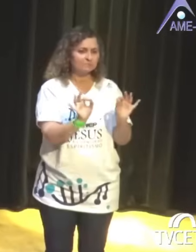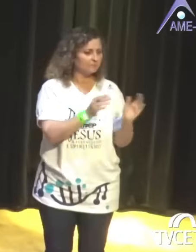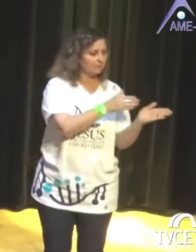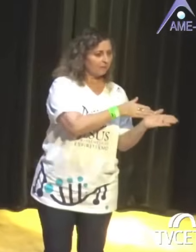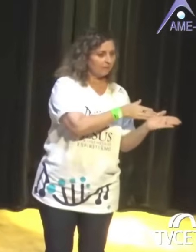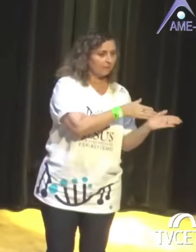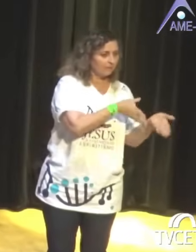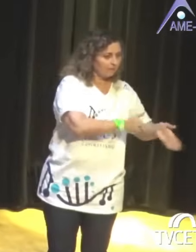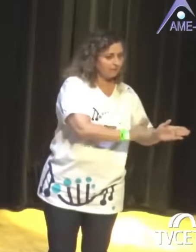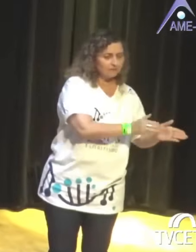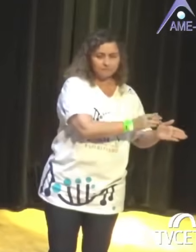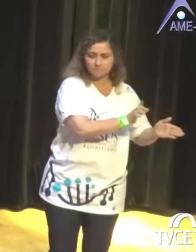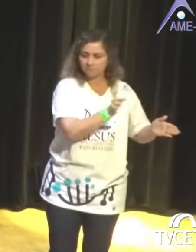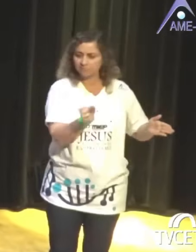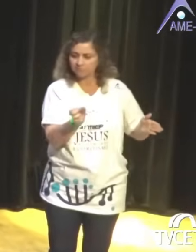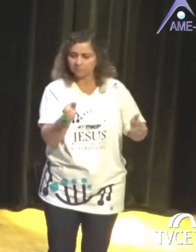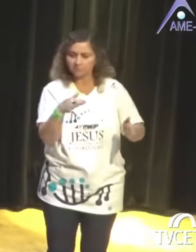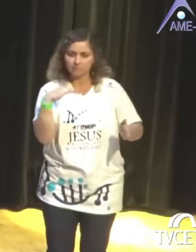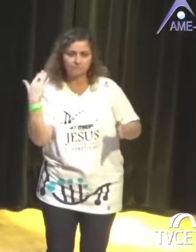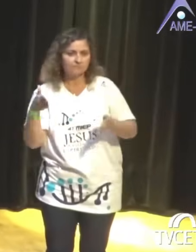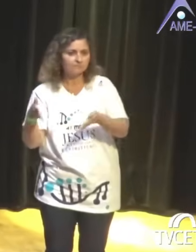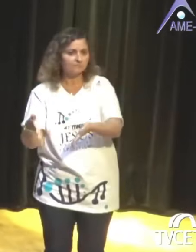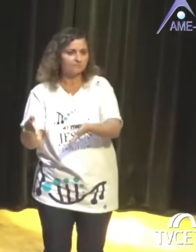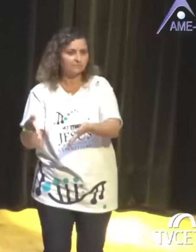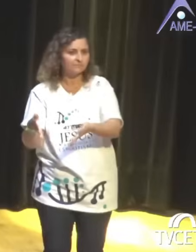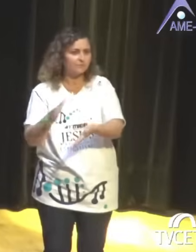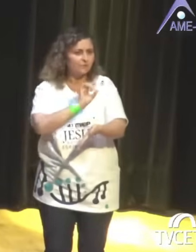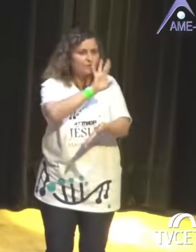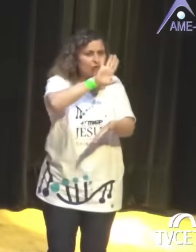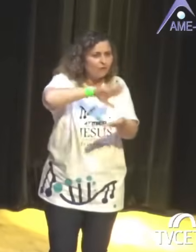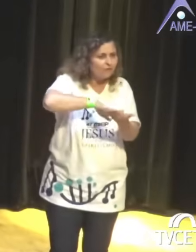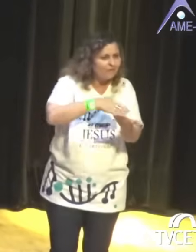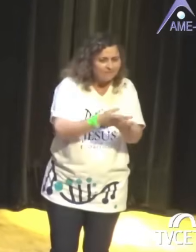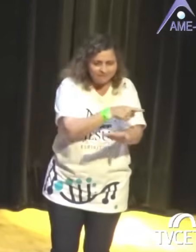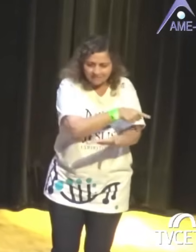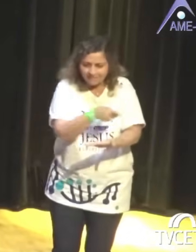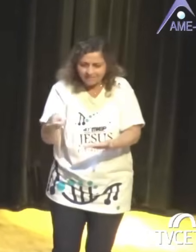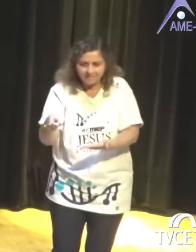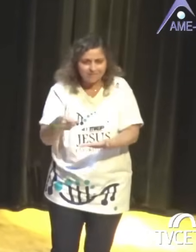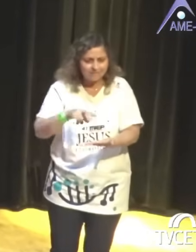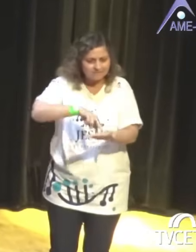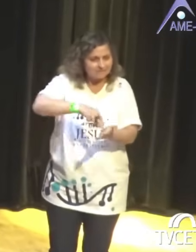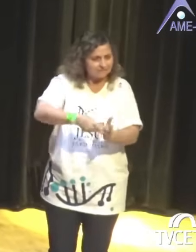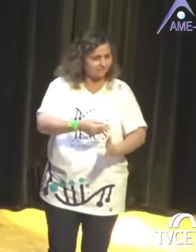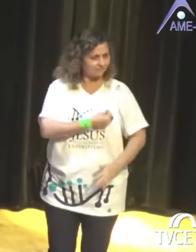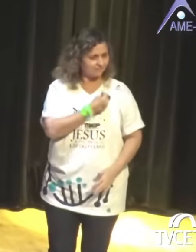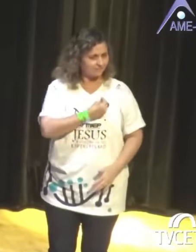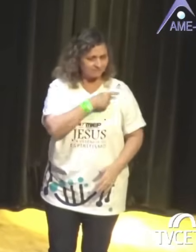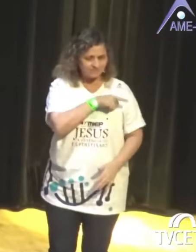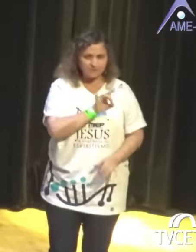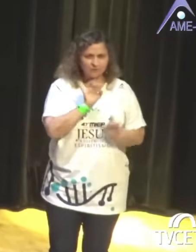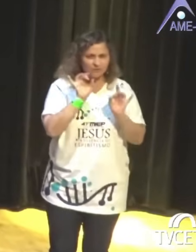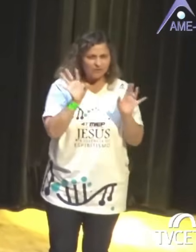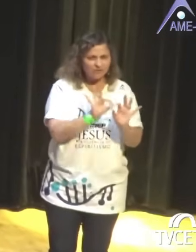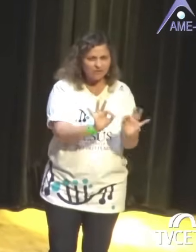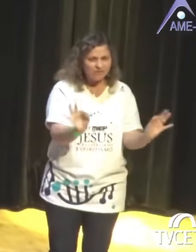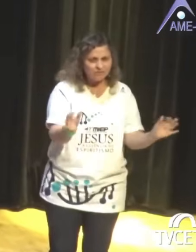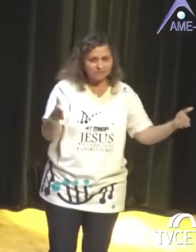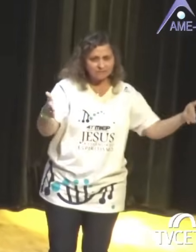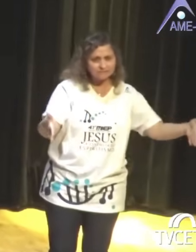É nesse tempo que nós tentamos interpretar e dar significado à vida vem